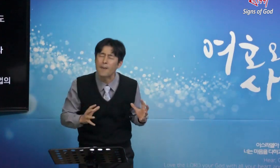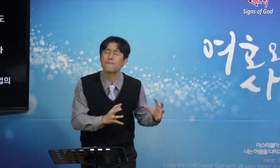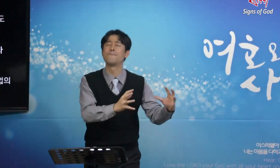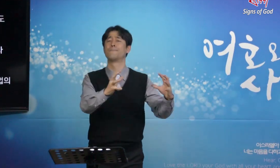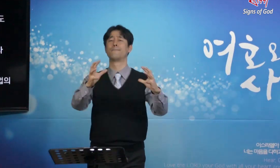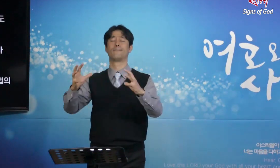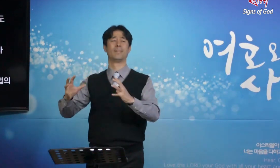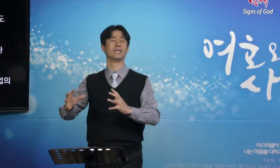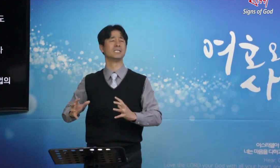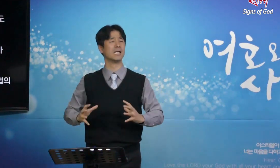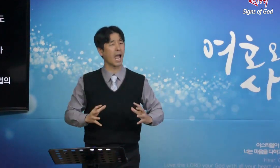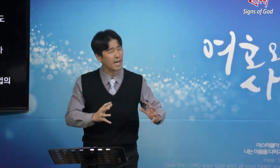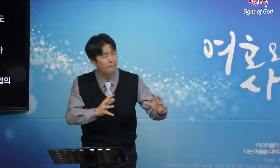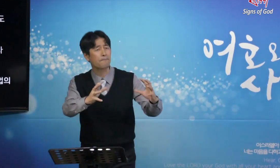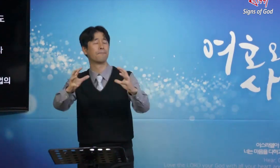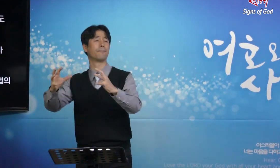노인과 청인이 함께 연합하는 모습.